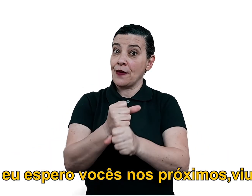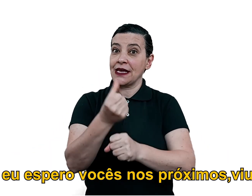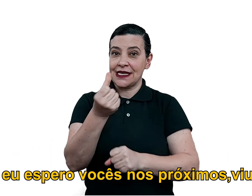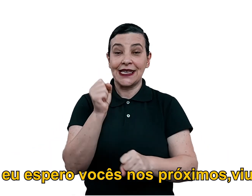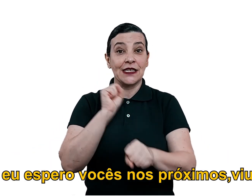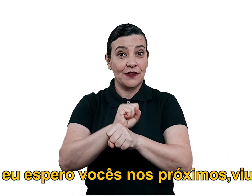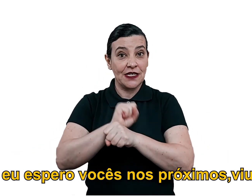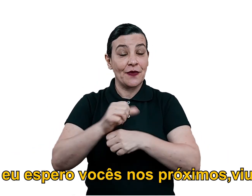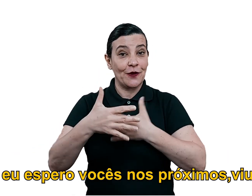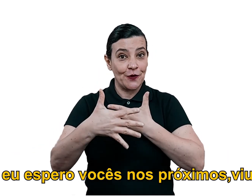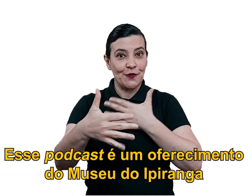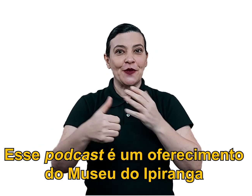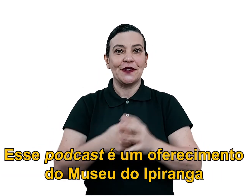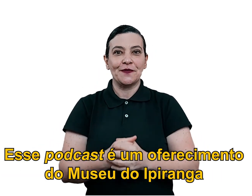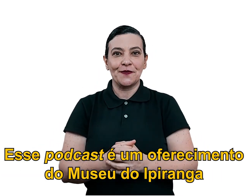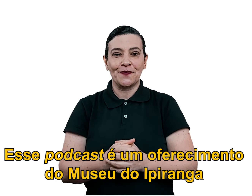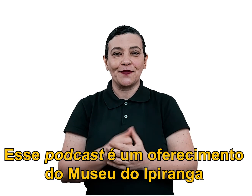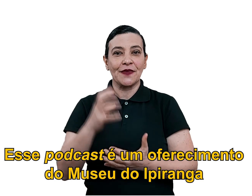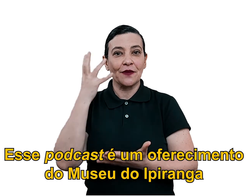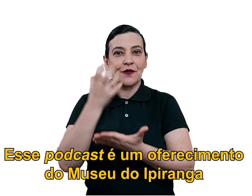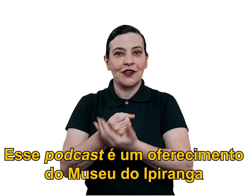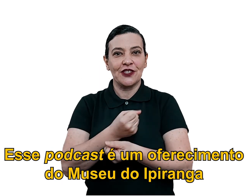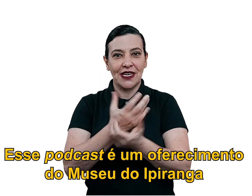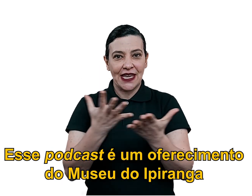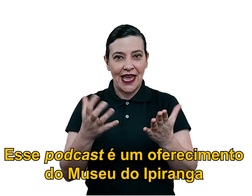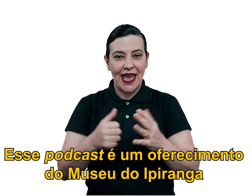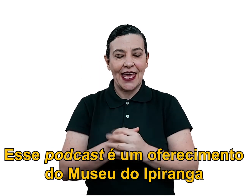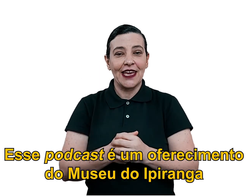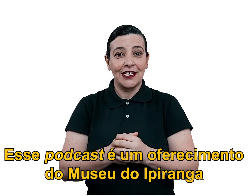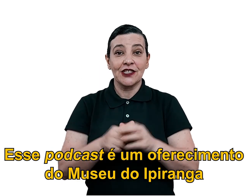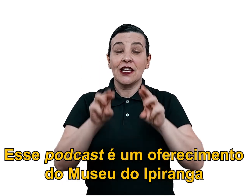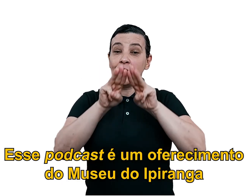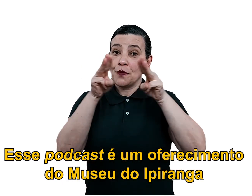vocês nos próximos, viu? Esse podcast é um oferecimento do Museu do Ipiranga